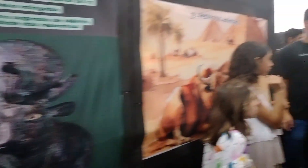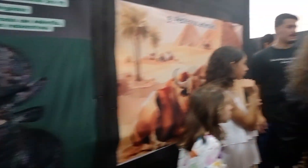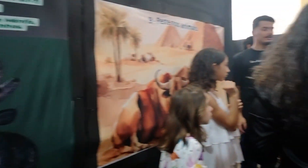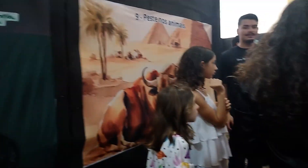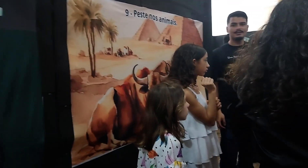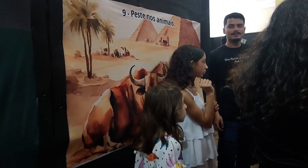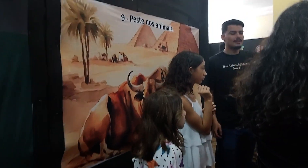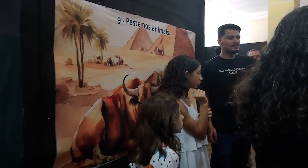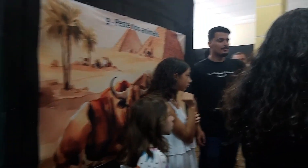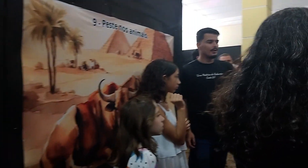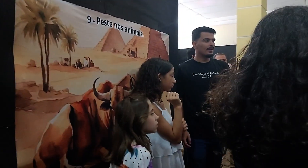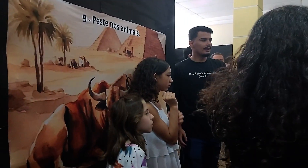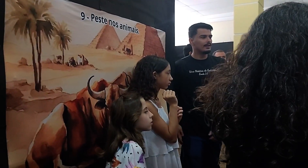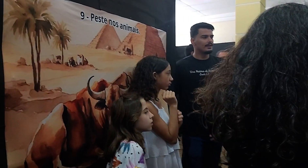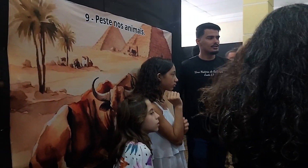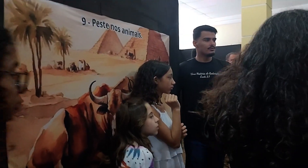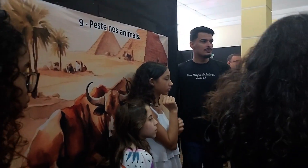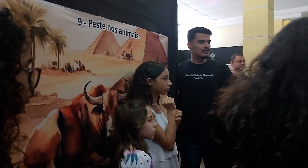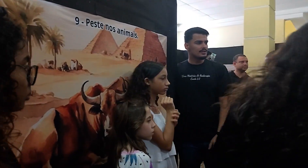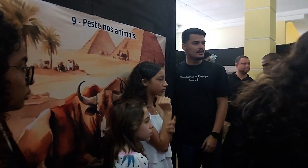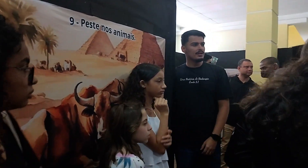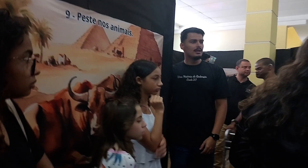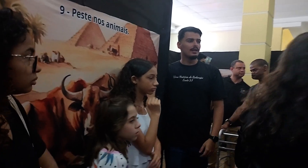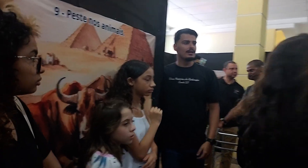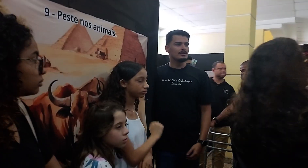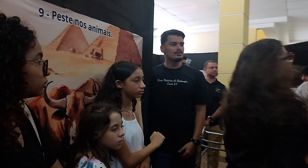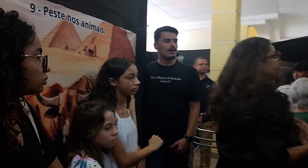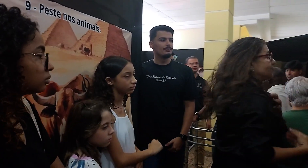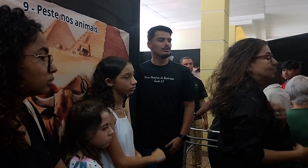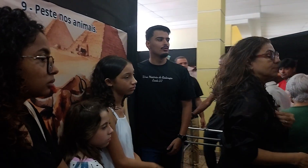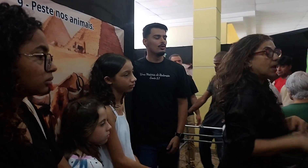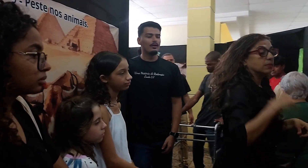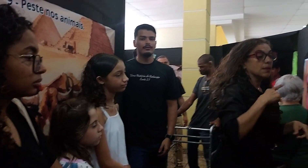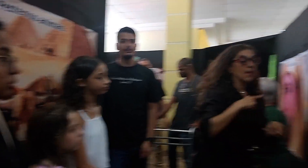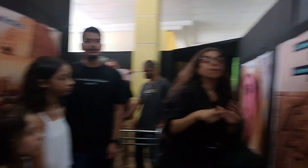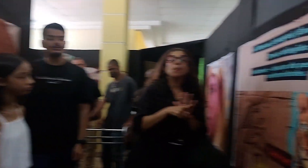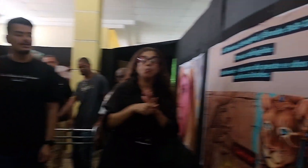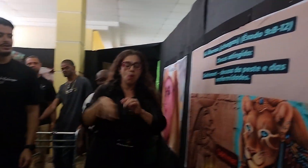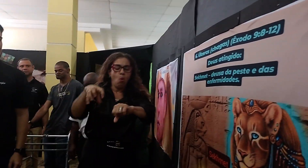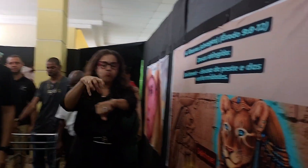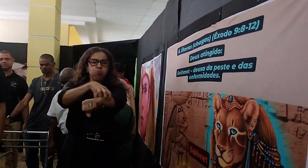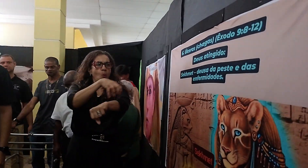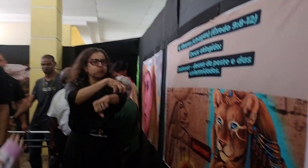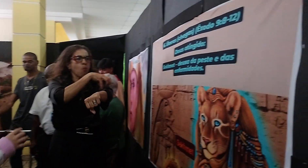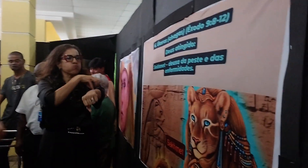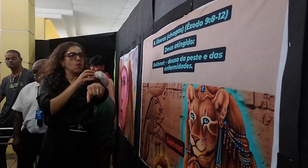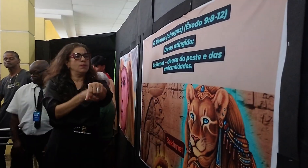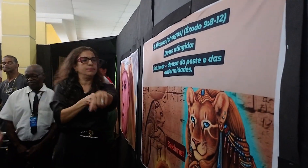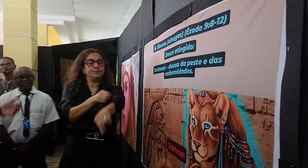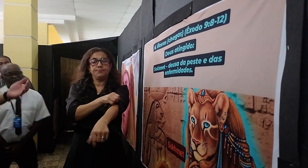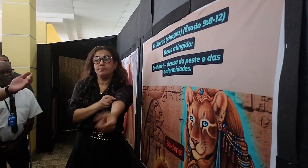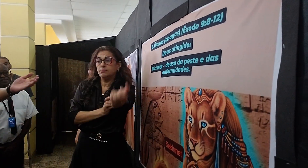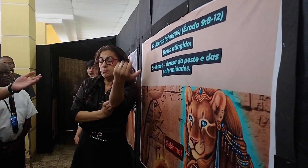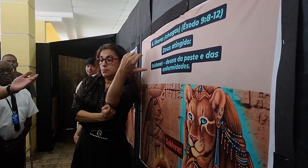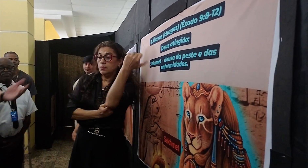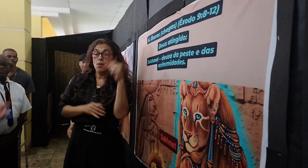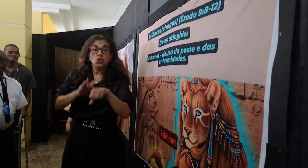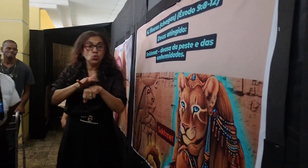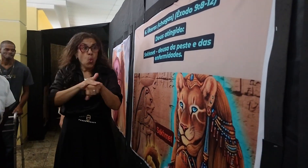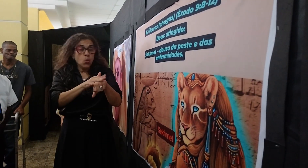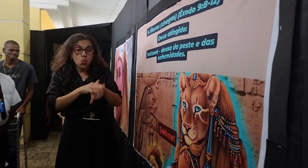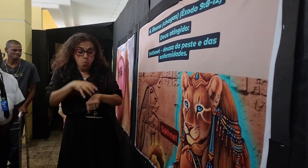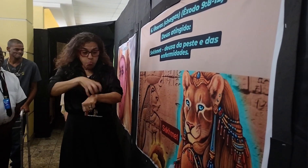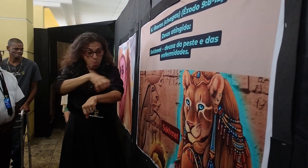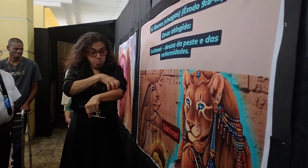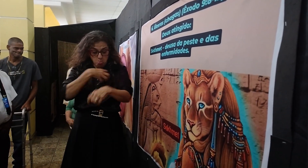Aqui é a nossa sexta praga, que é a de úlceras, né? Lá em Êxodo capítulo 9, o deus atingido é o deus Sekhmet, a